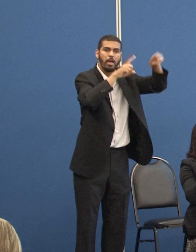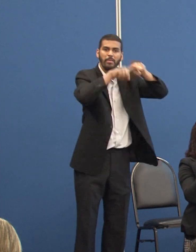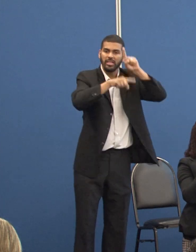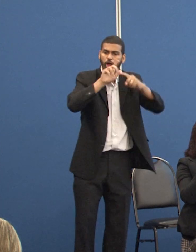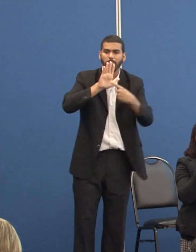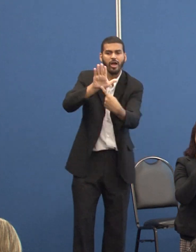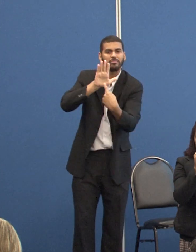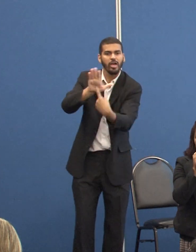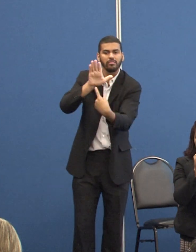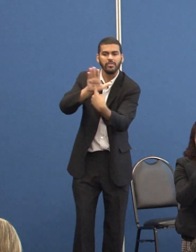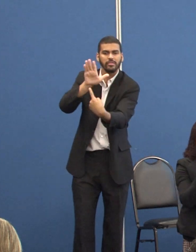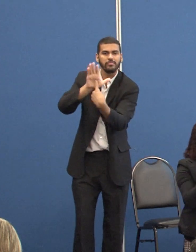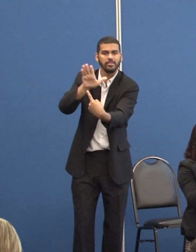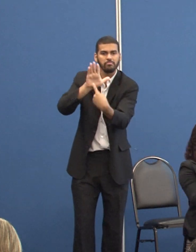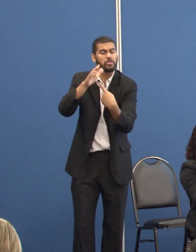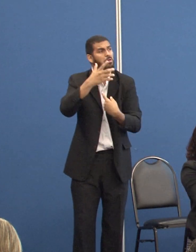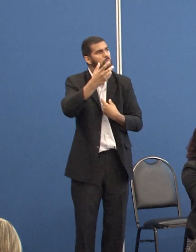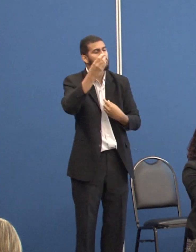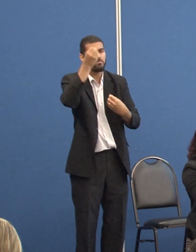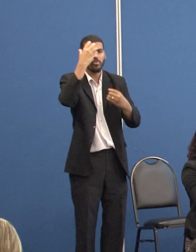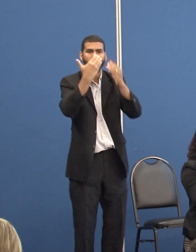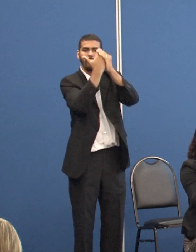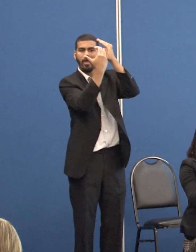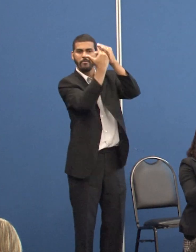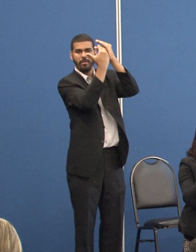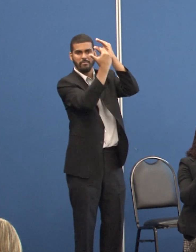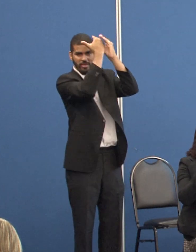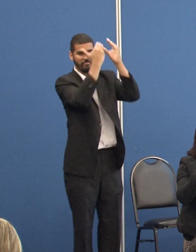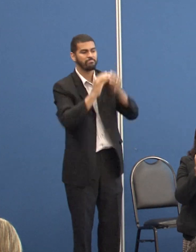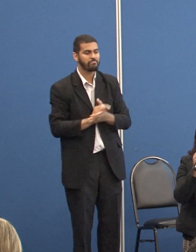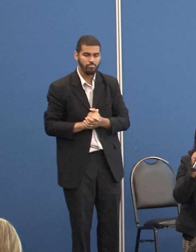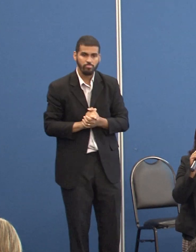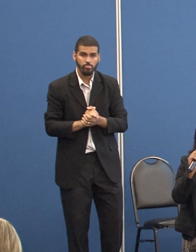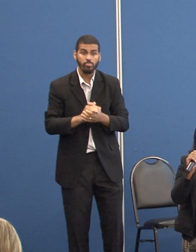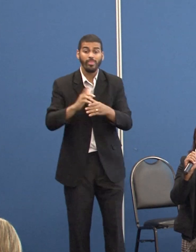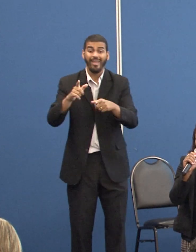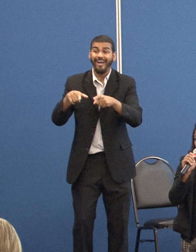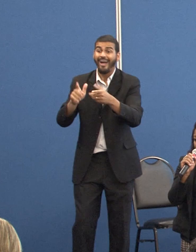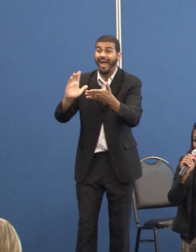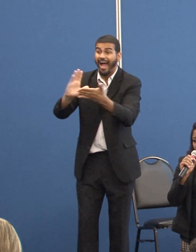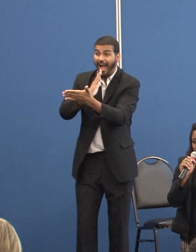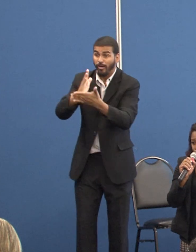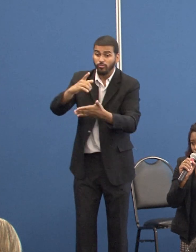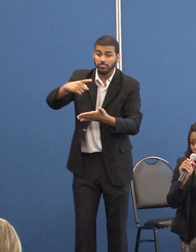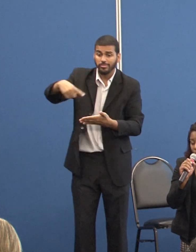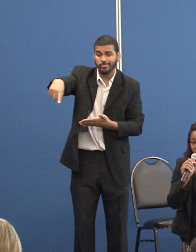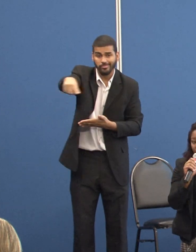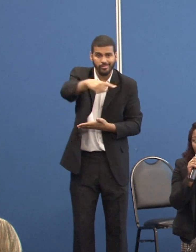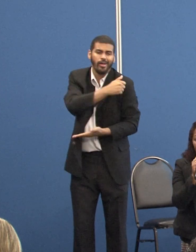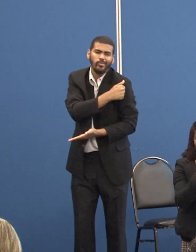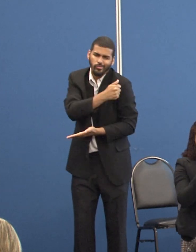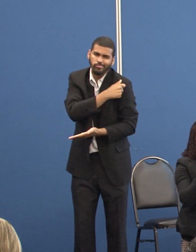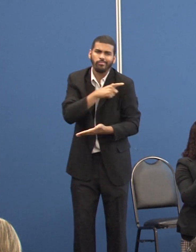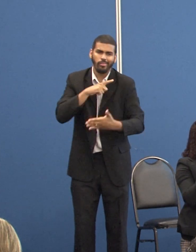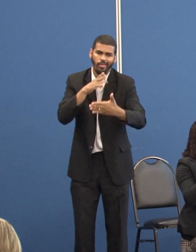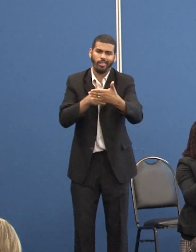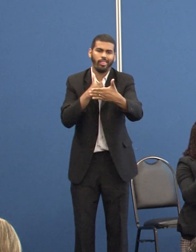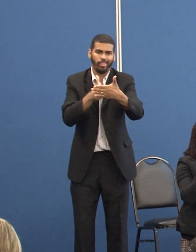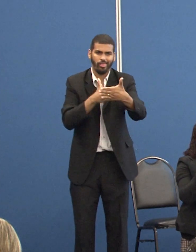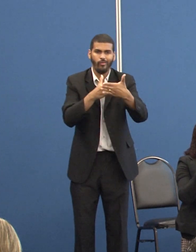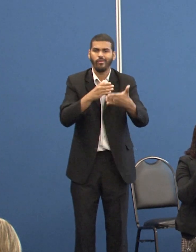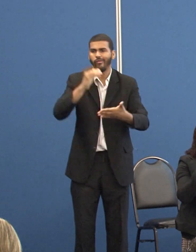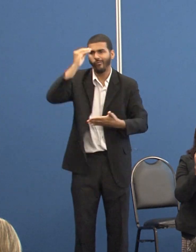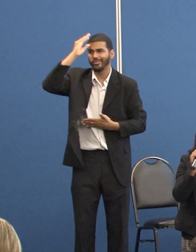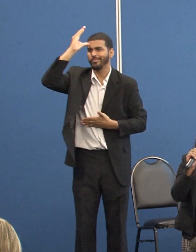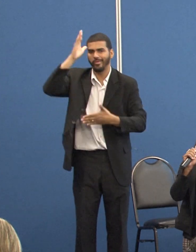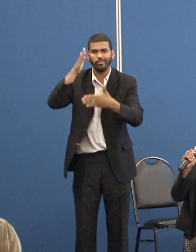Infelizmente, para alguns alunos que nós recebemos nas nossas unidades, ainda há uma restrição muito grande do conhecimento, né? E a